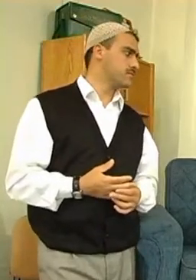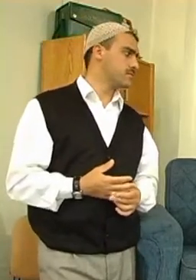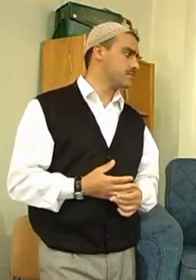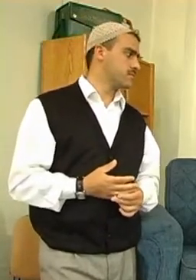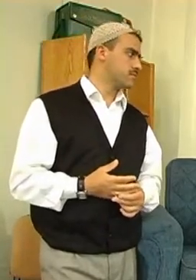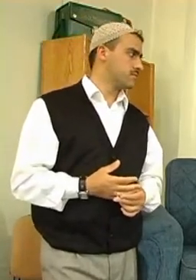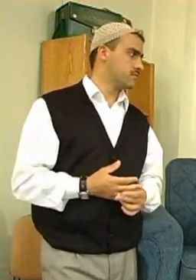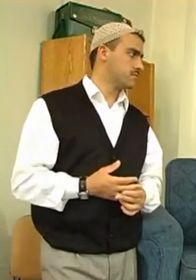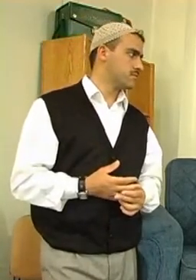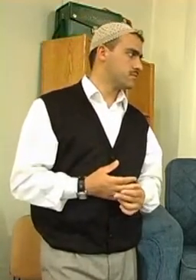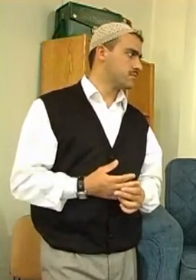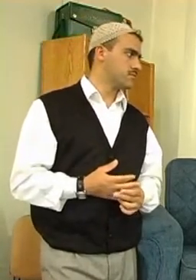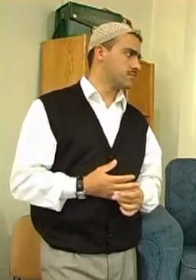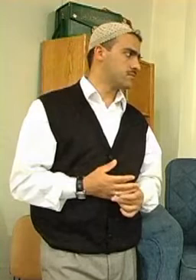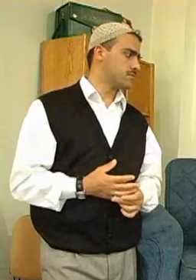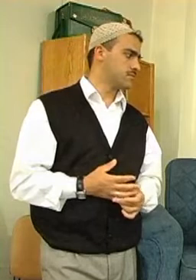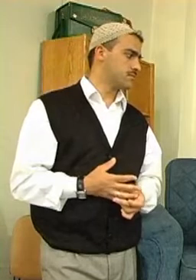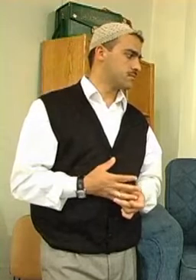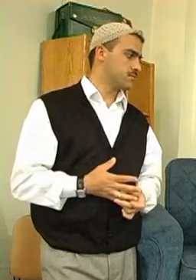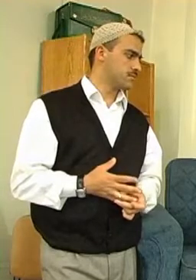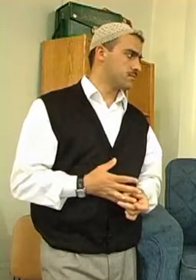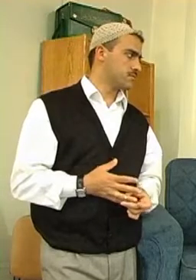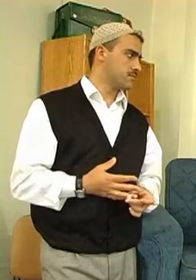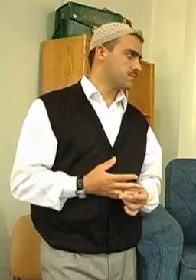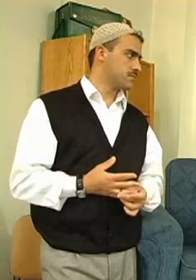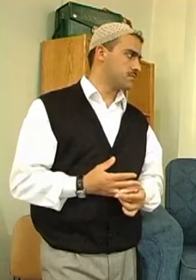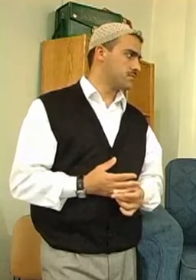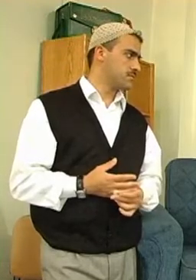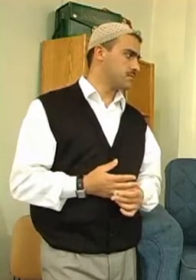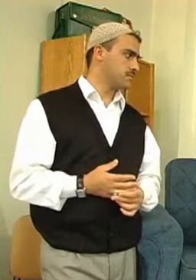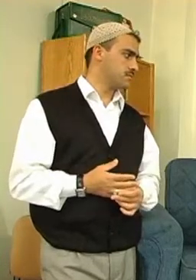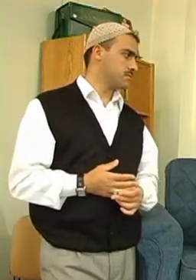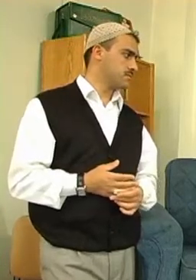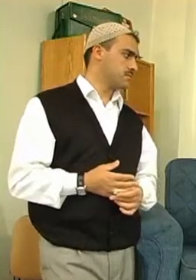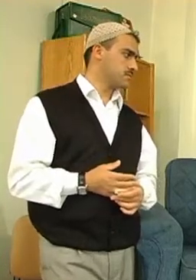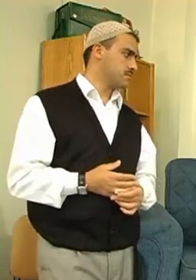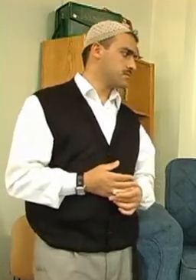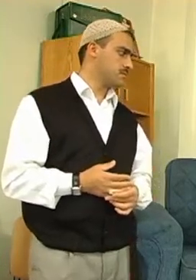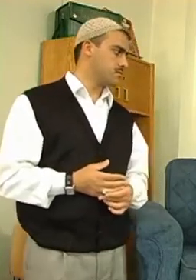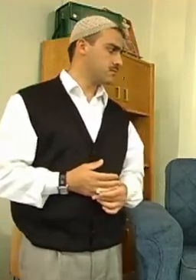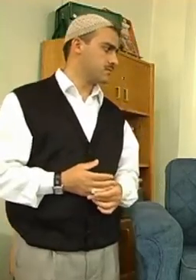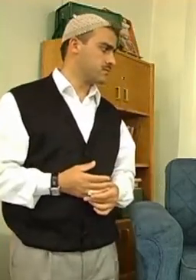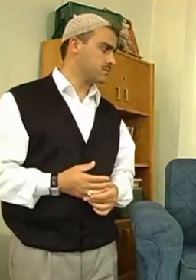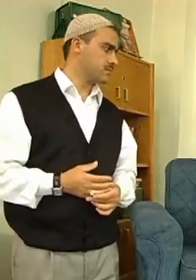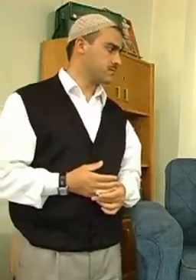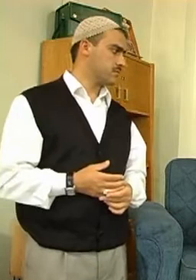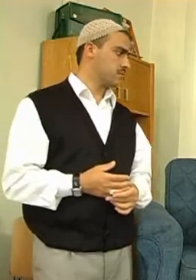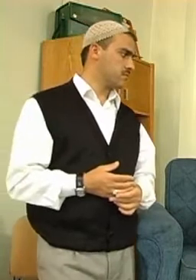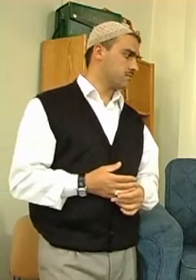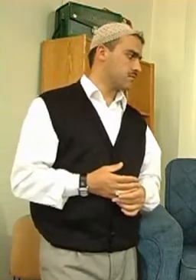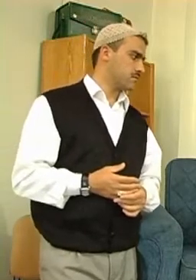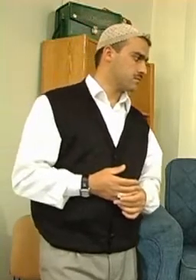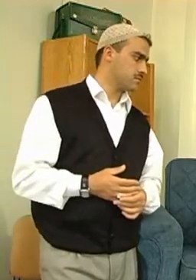Sonra derece derece. Çünkü insan başka makla ölçülmüyor yani Allah Allah. Tabii